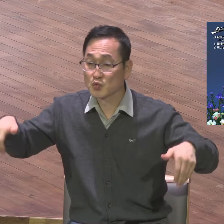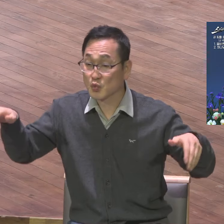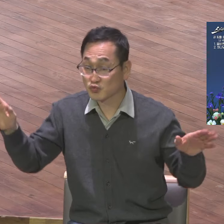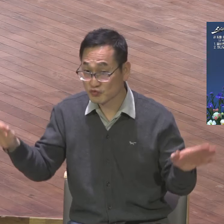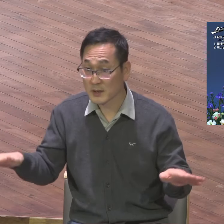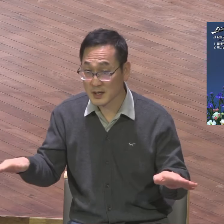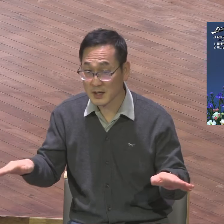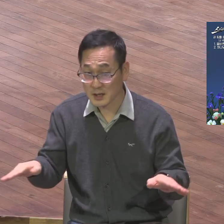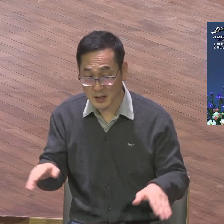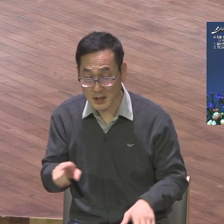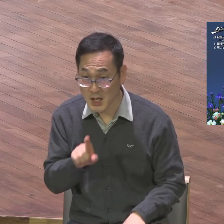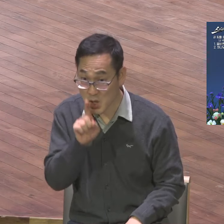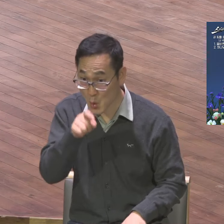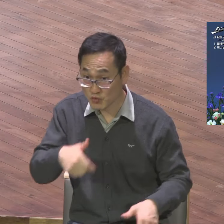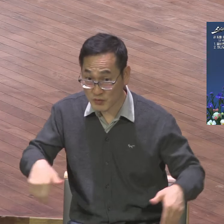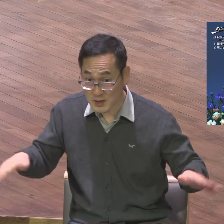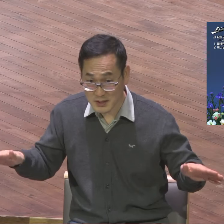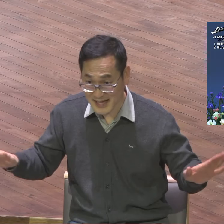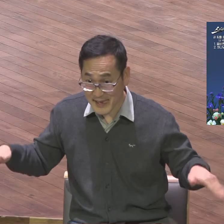독수리는요.